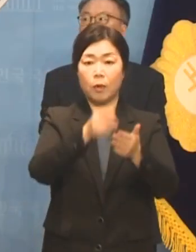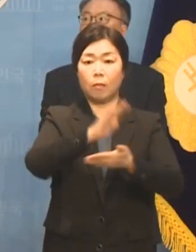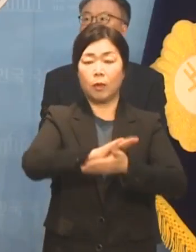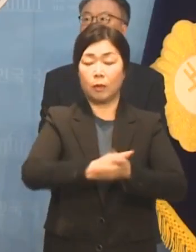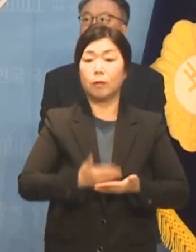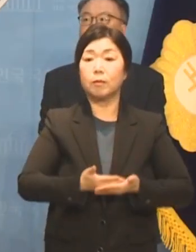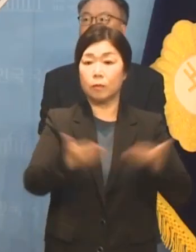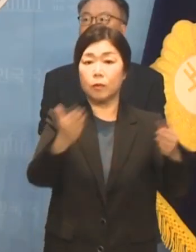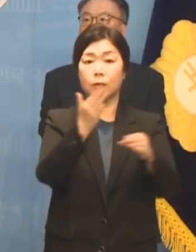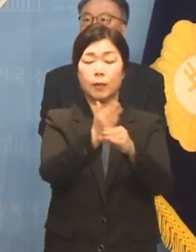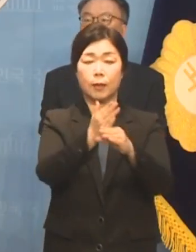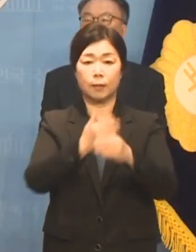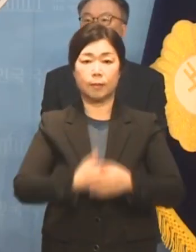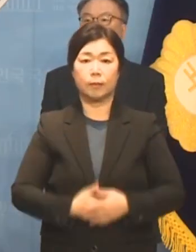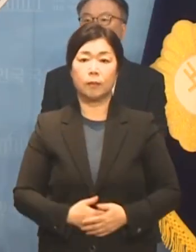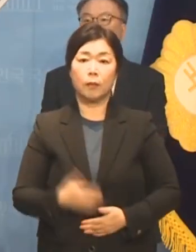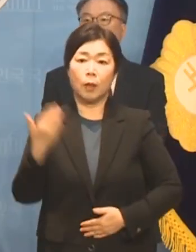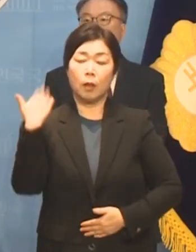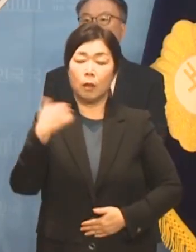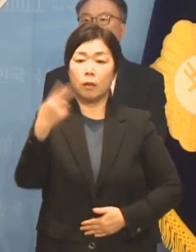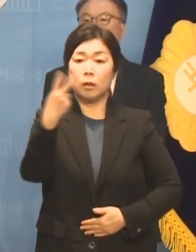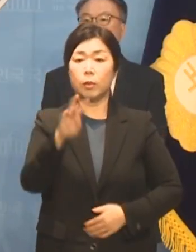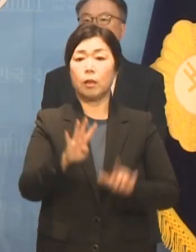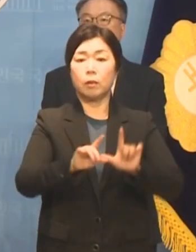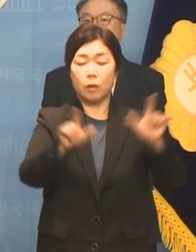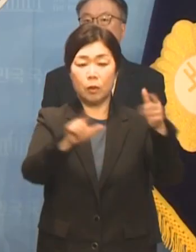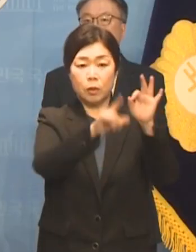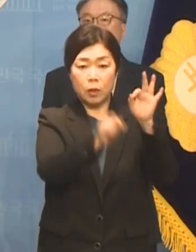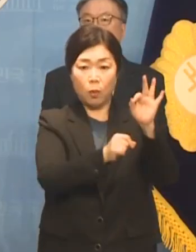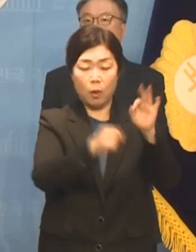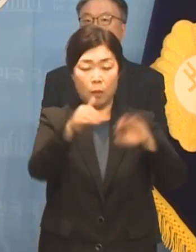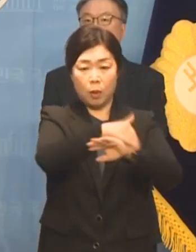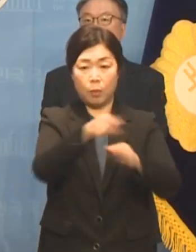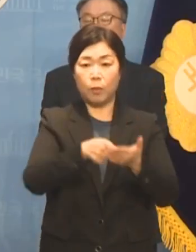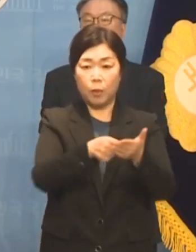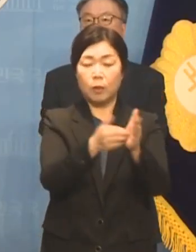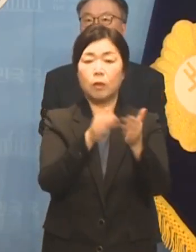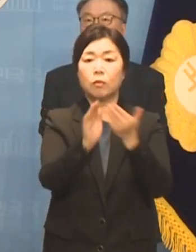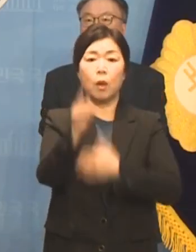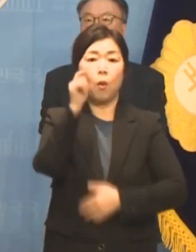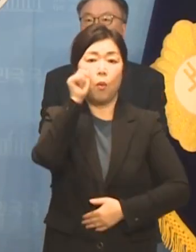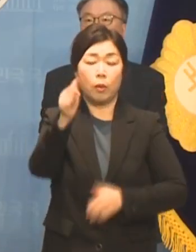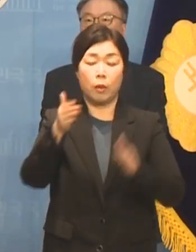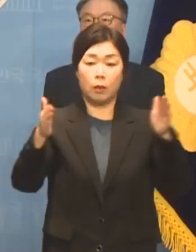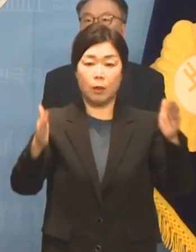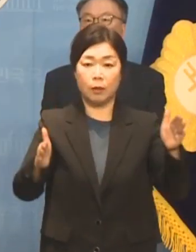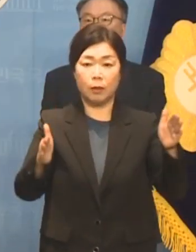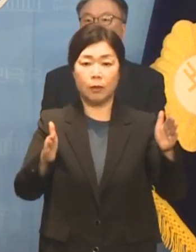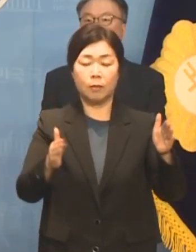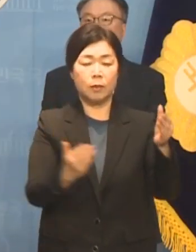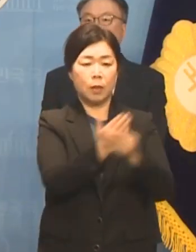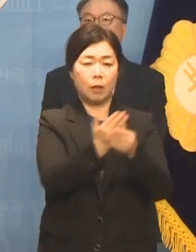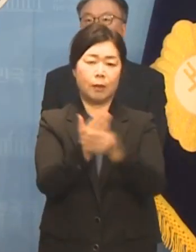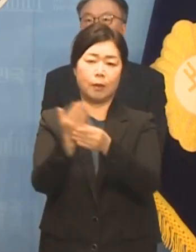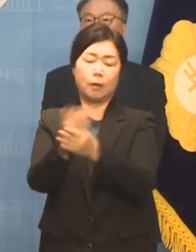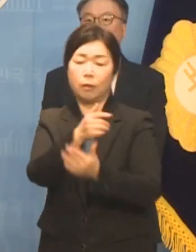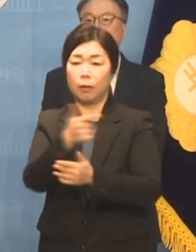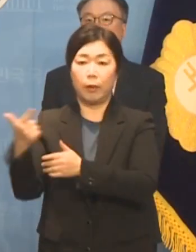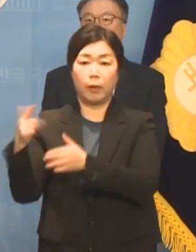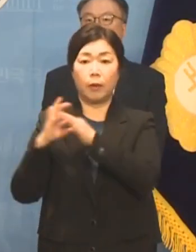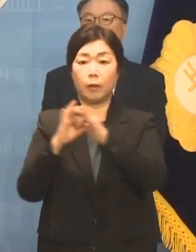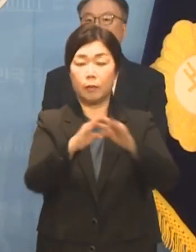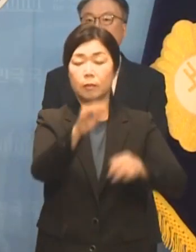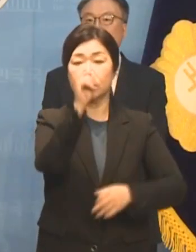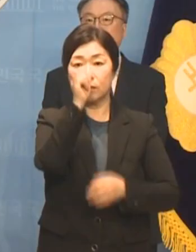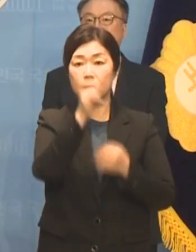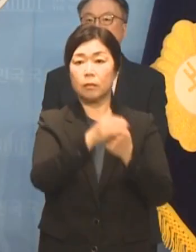있습니다. 지난 24년 10월 전망 이후 5개월 동안 이례적인 사건, 사고들이 연달아